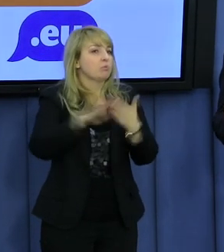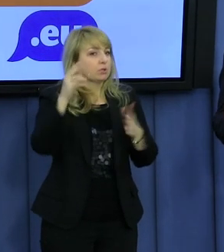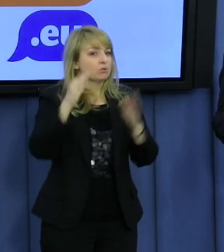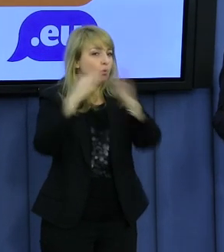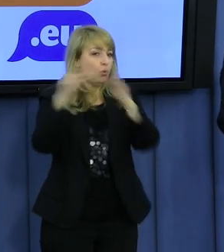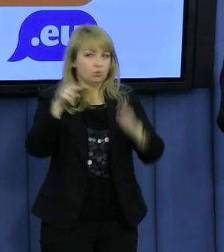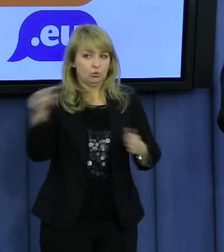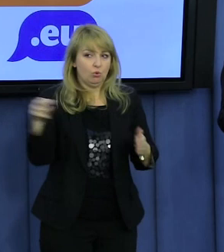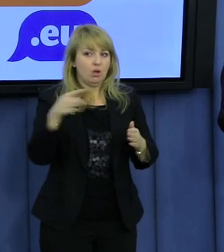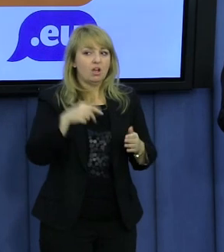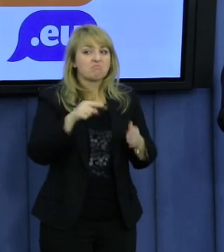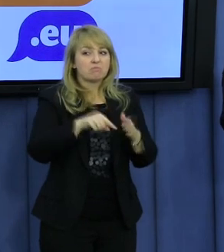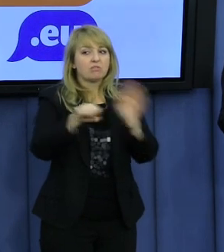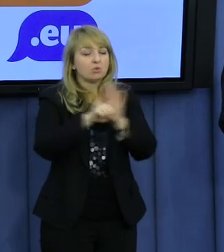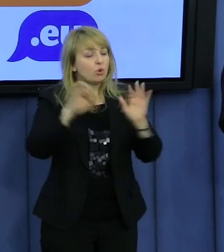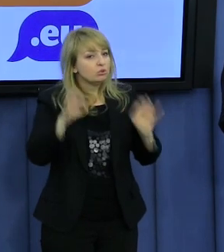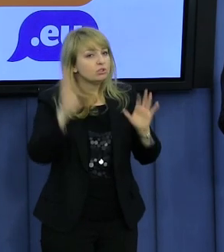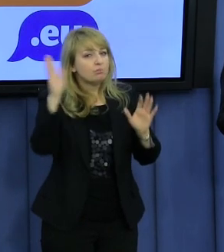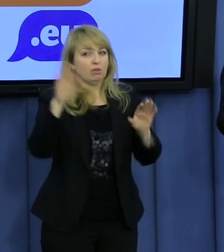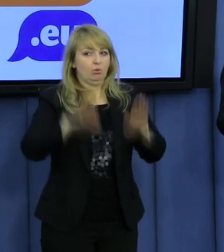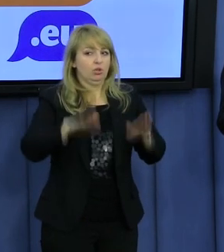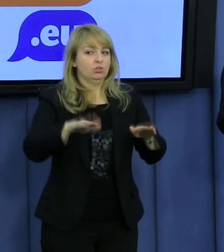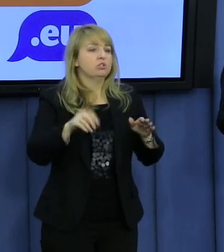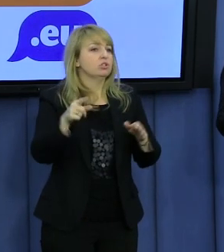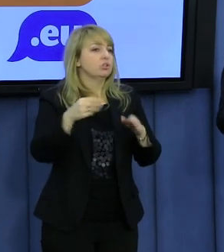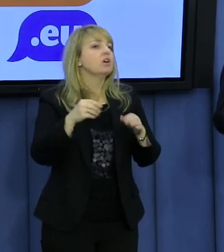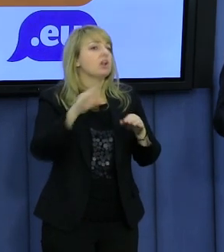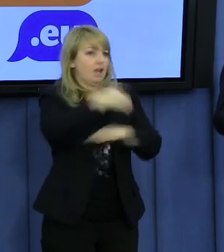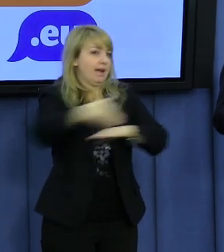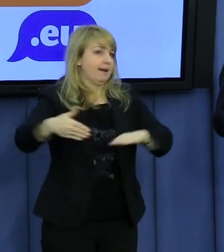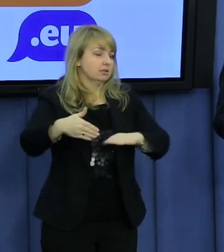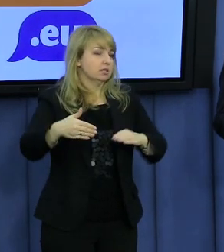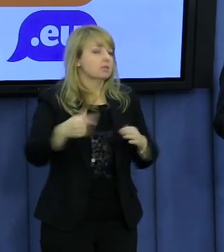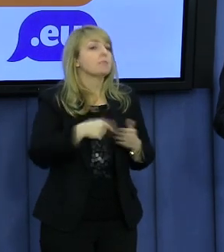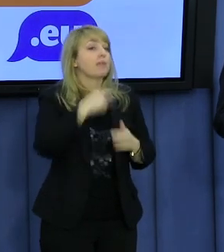granicą. I apele tutaj nic nie dadzą. Trzeba podjąć. Sikorski i Tusk